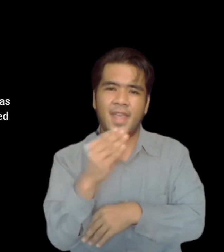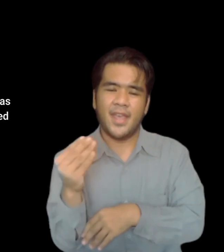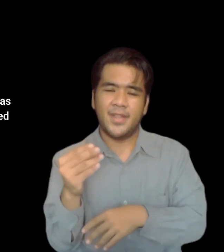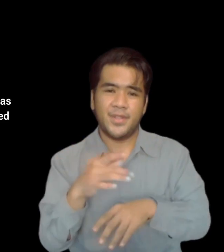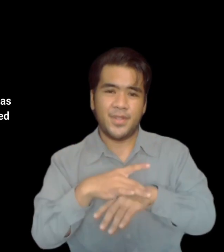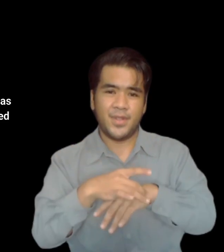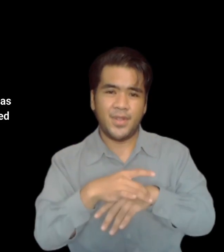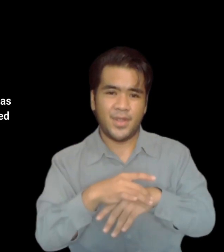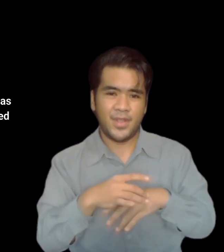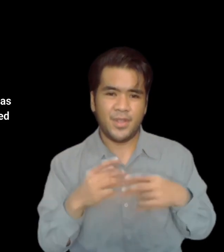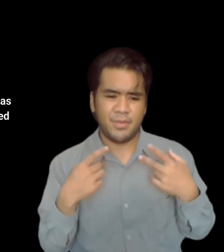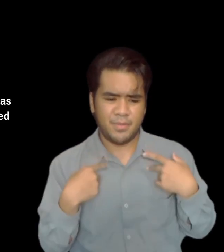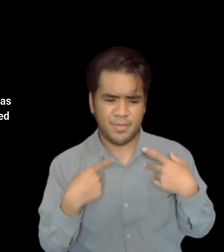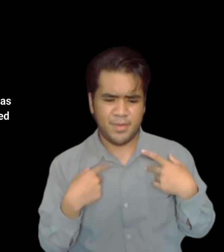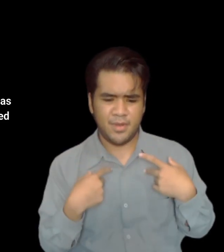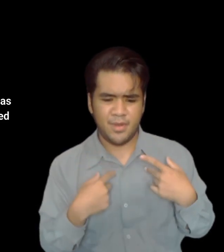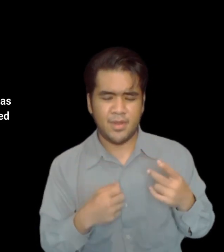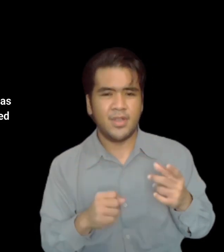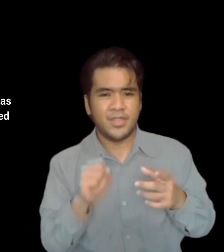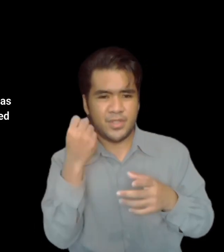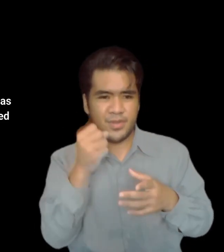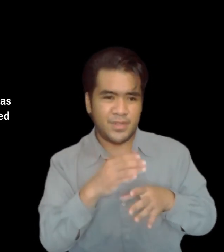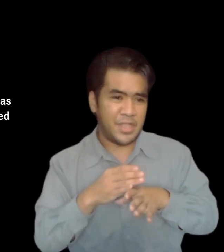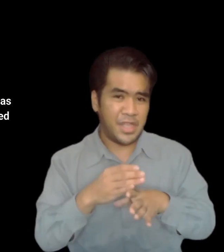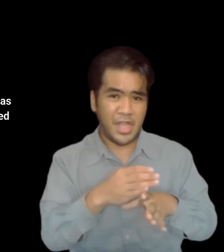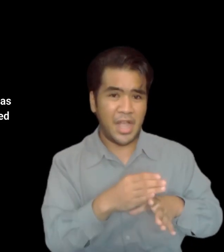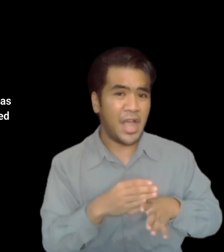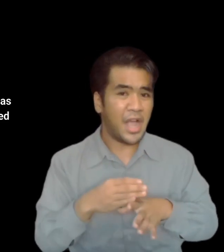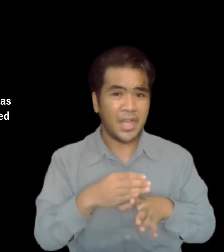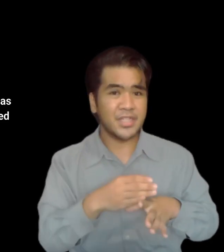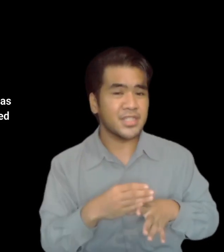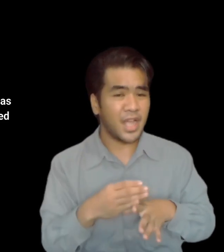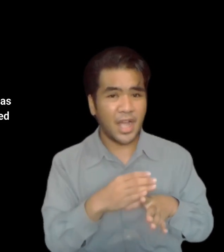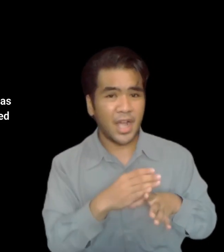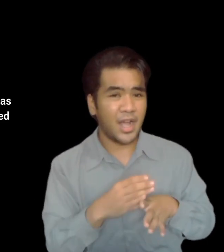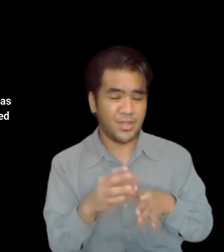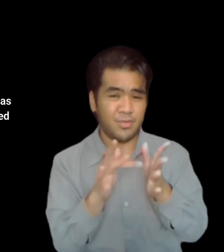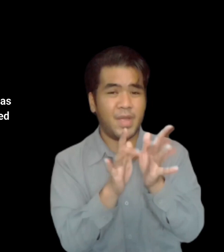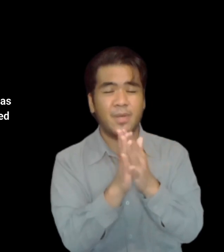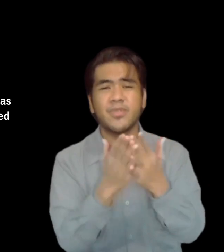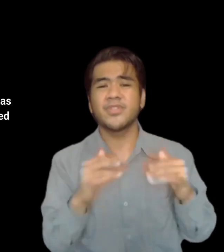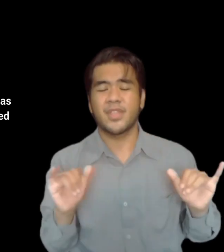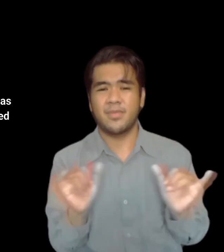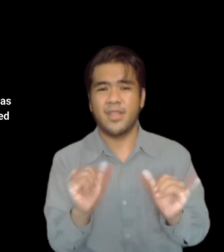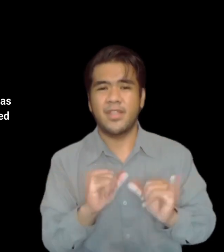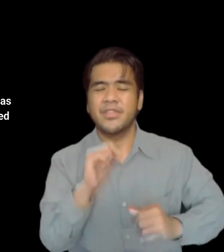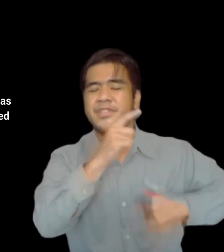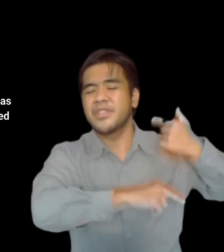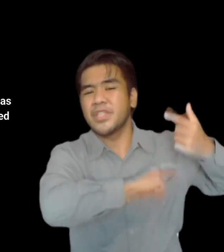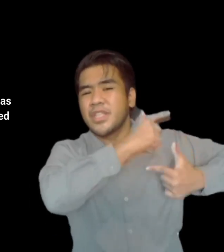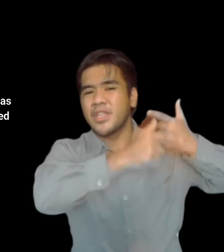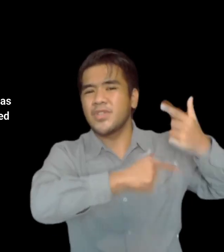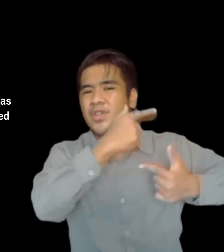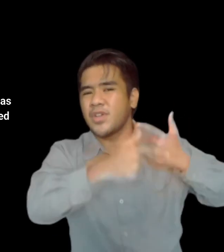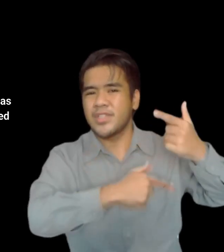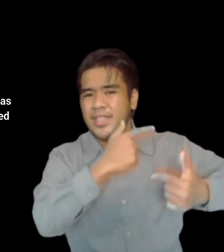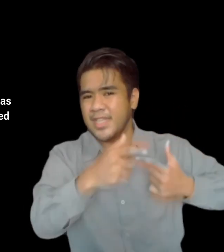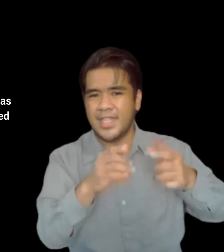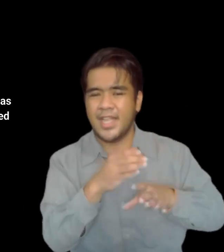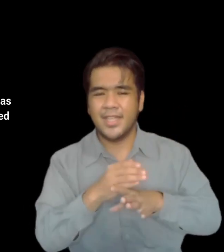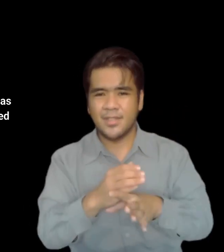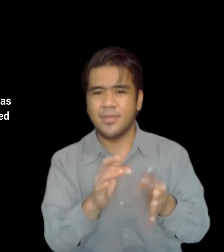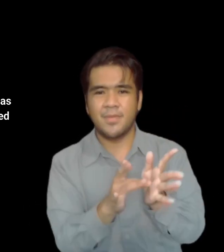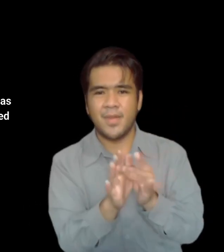pilak na sinubukan sa isang pugon ng lupa na pinadalisay ng 7 beses. Iningatan ito ng Panginoon at pinanatili sa lahat ng mga